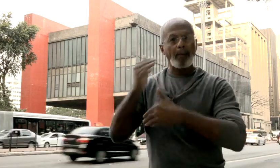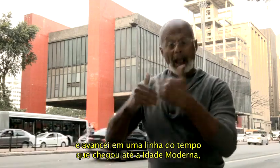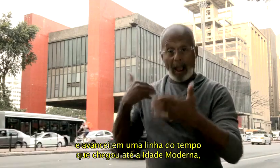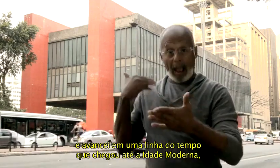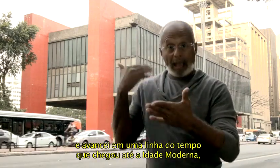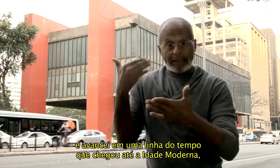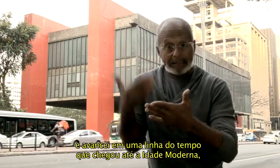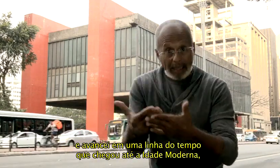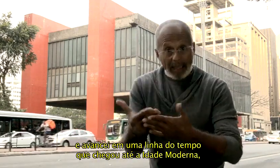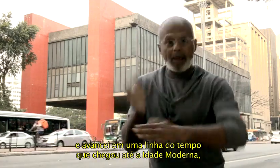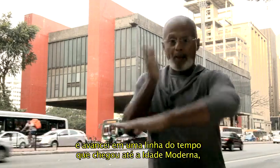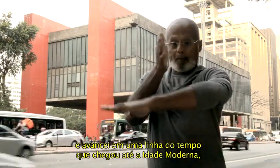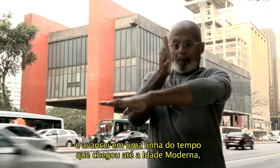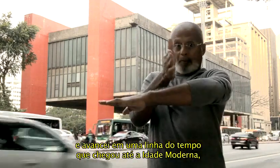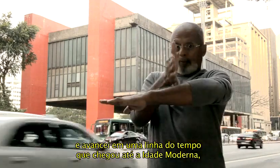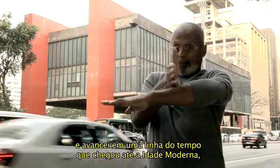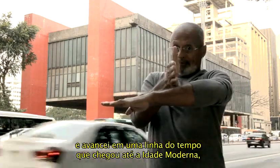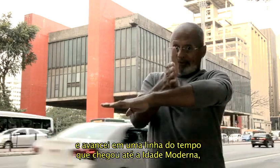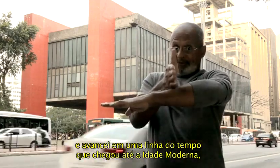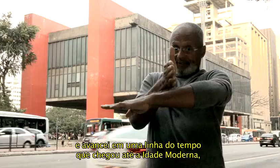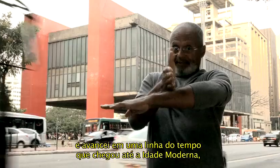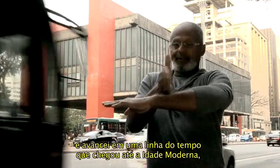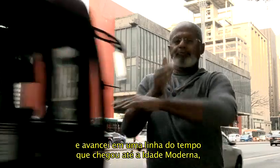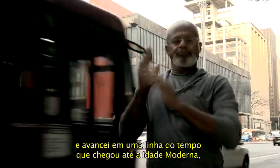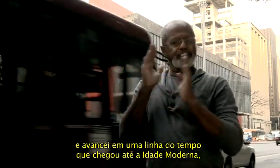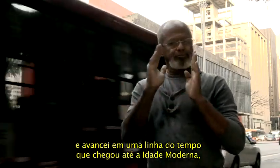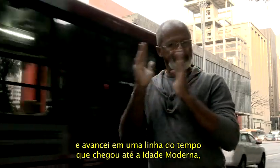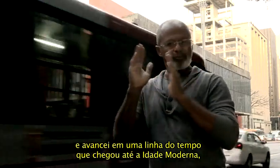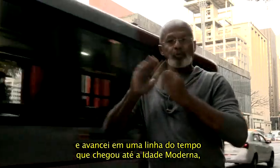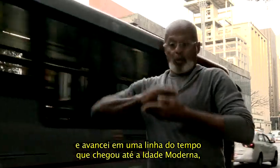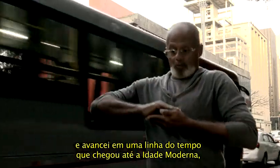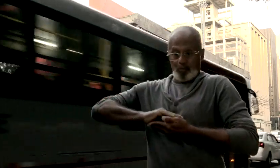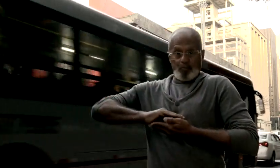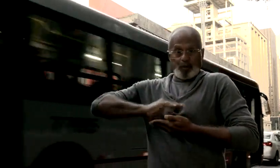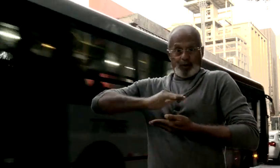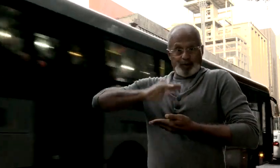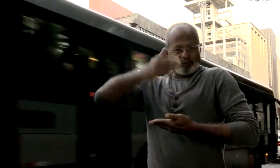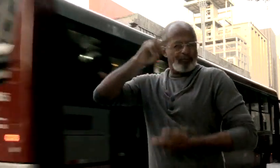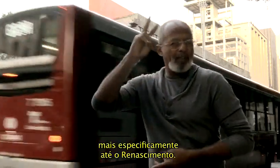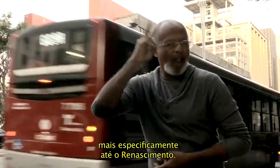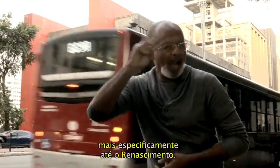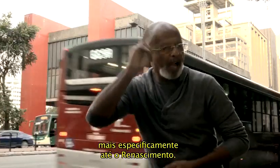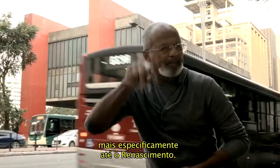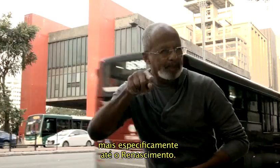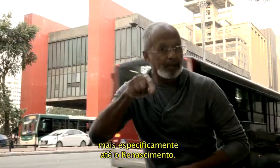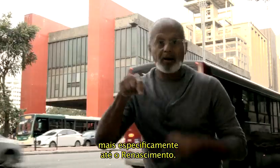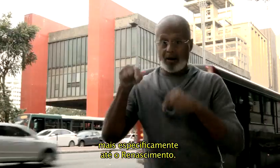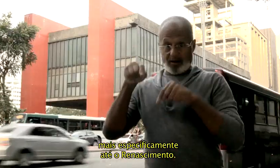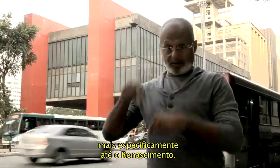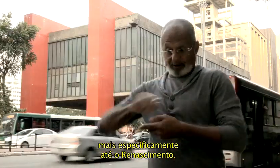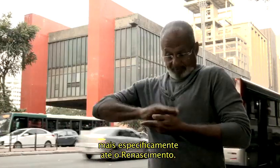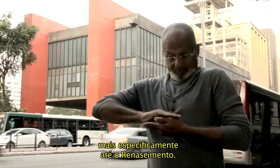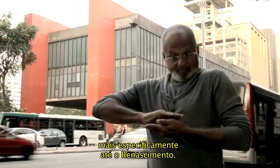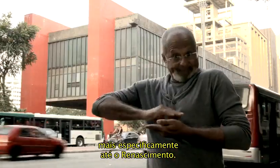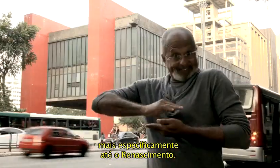E avancei em uma linha do tempo que chegou até a Idade Moderna. Mais especificamente, até o